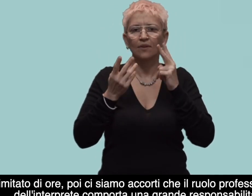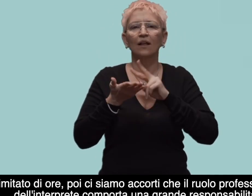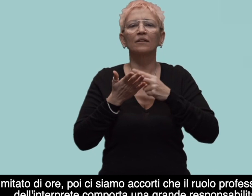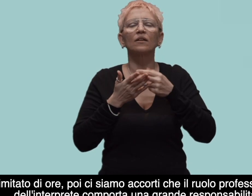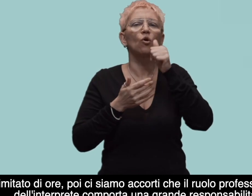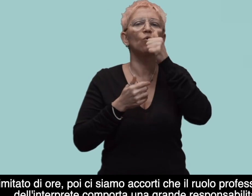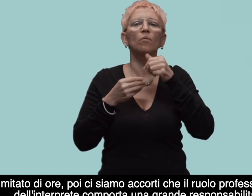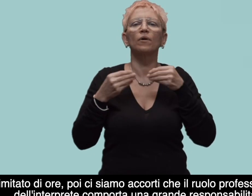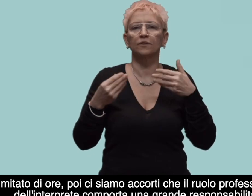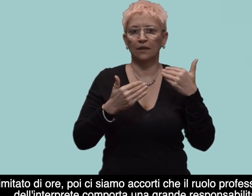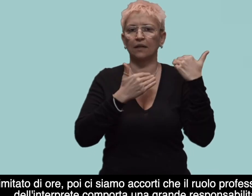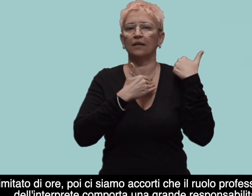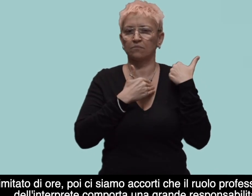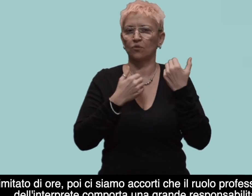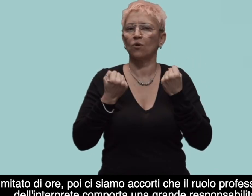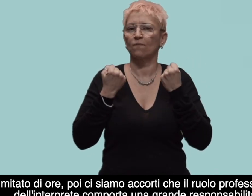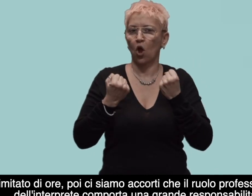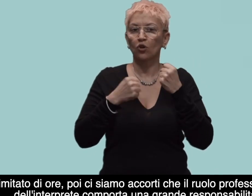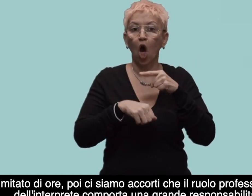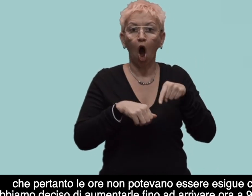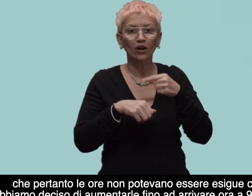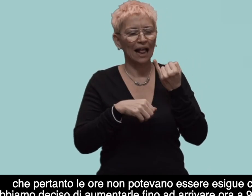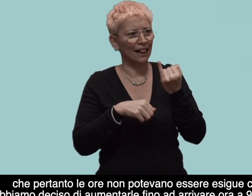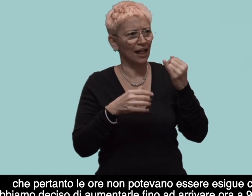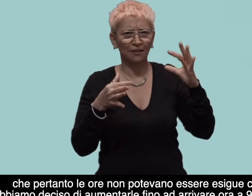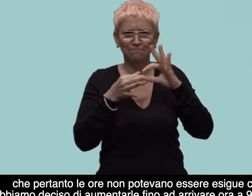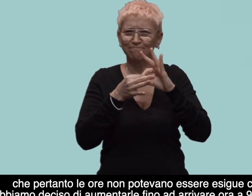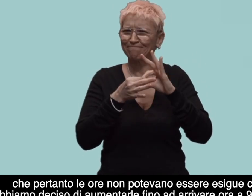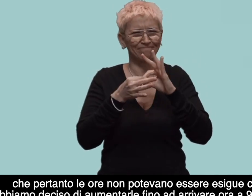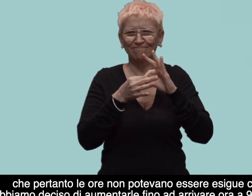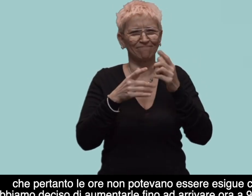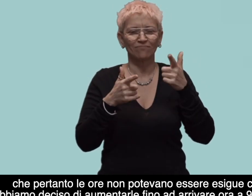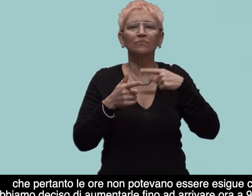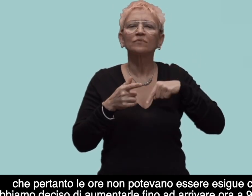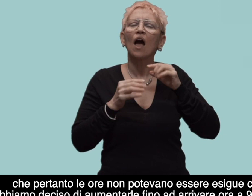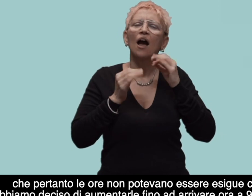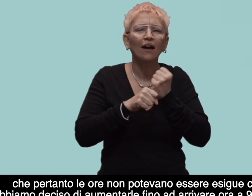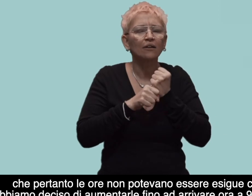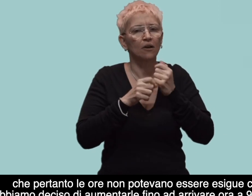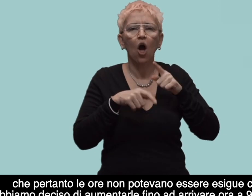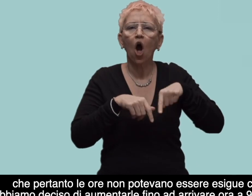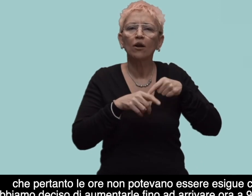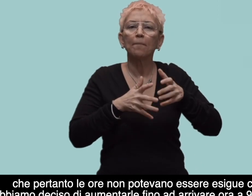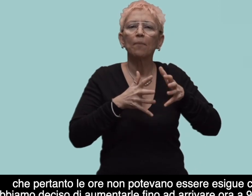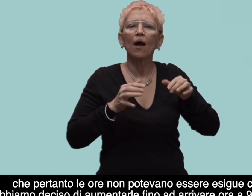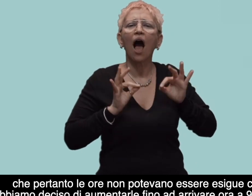professionale dell'interprete comporta una grande responsabilità e che quindi le ore non potevano essere segue così abbiamo deciso di